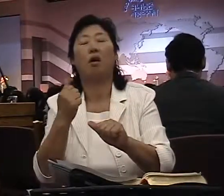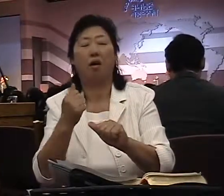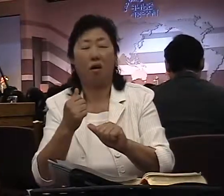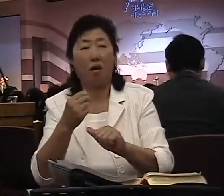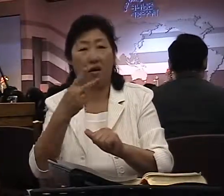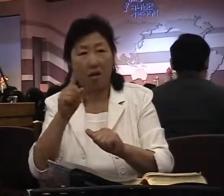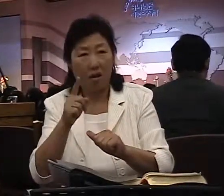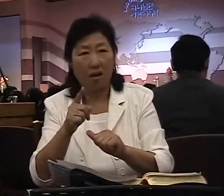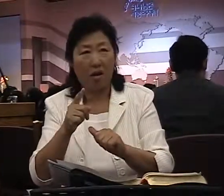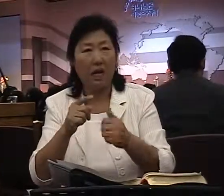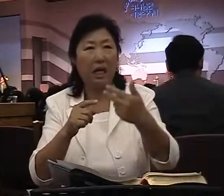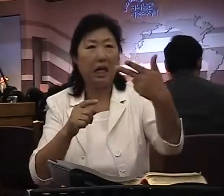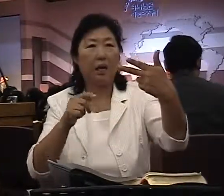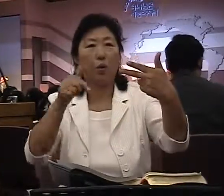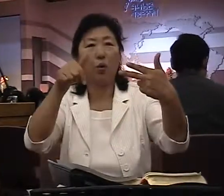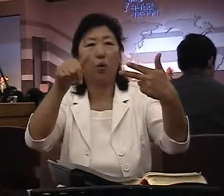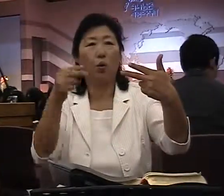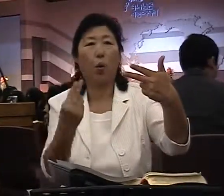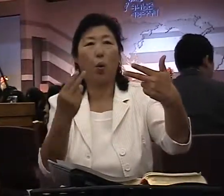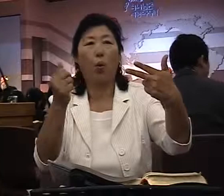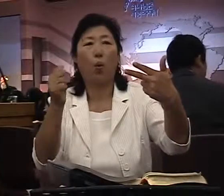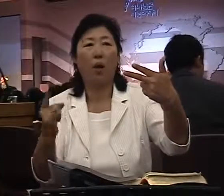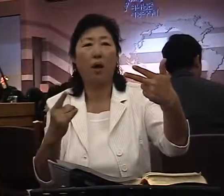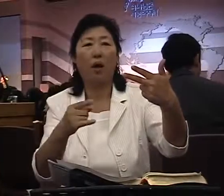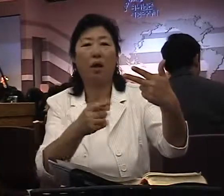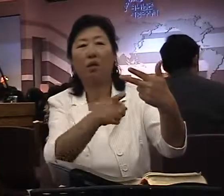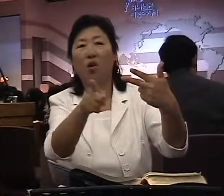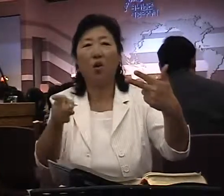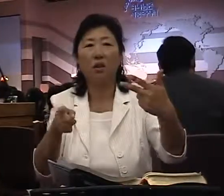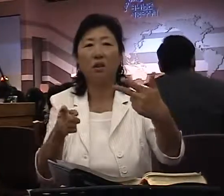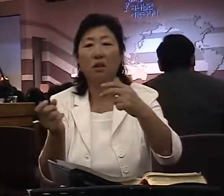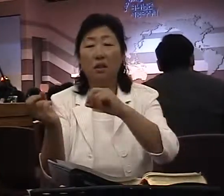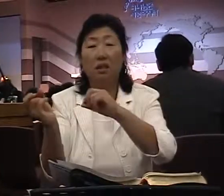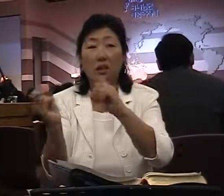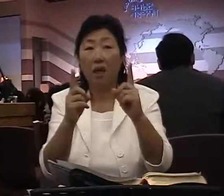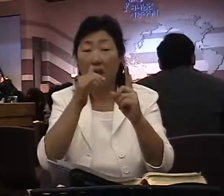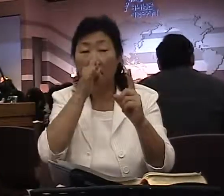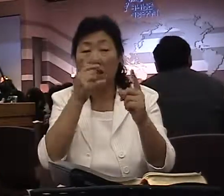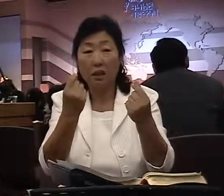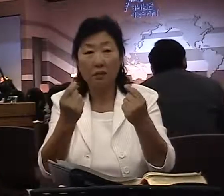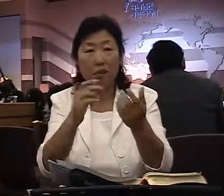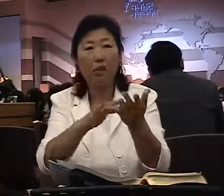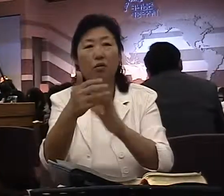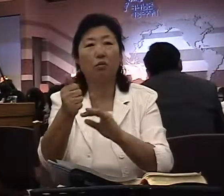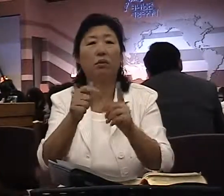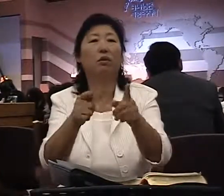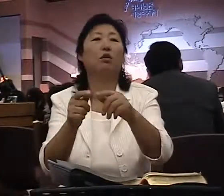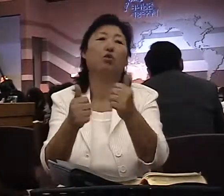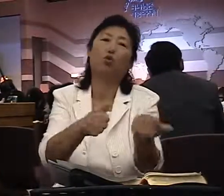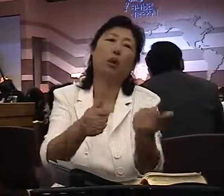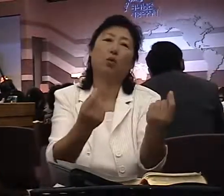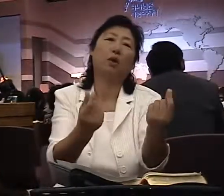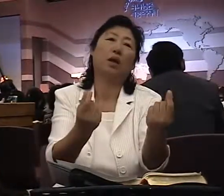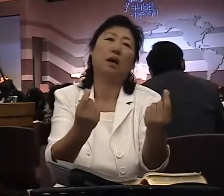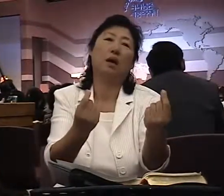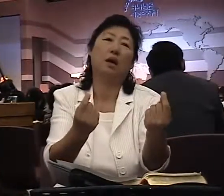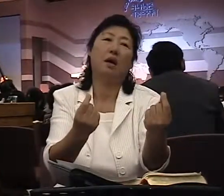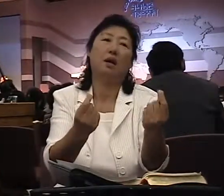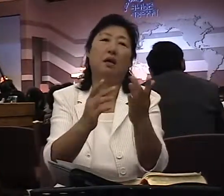일곱 교회 중에 너희는 살아있지만 죽은 것과 마찬가지다. 예수님이 그러셨잖아요. 살아있는 모형이 있지만 너는 실은 죽은